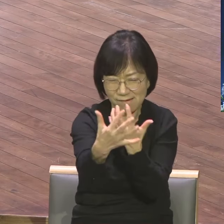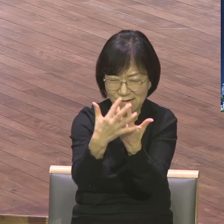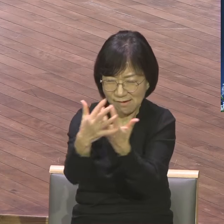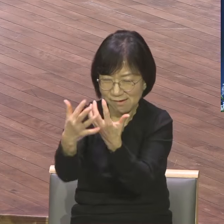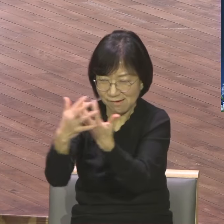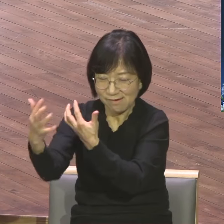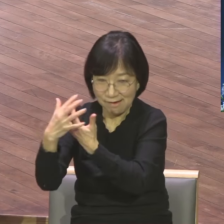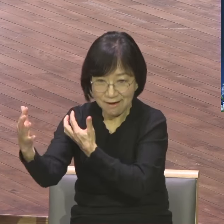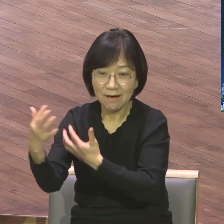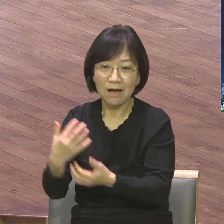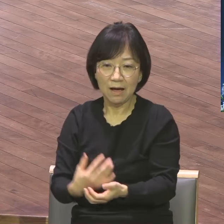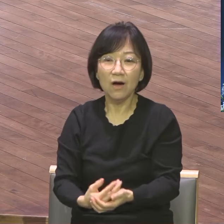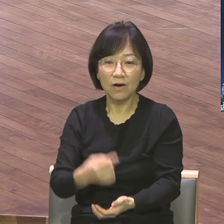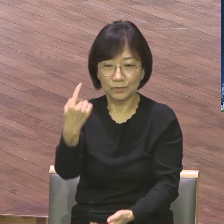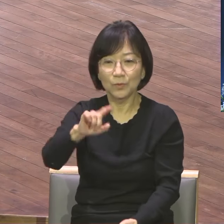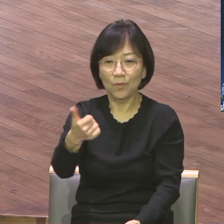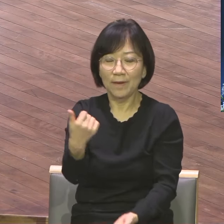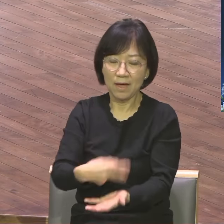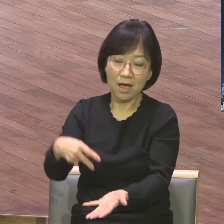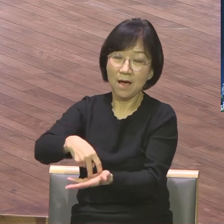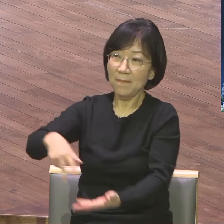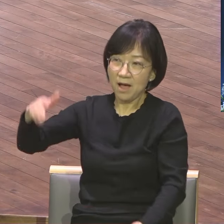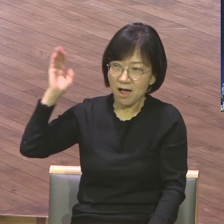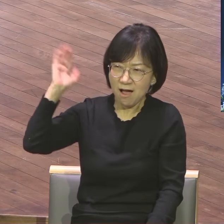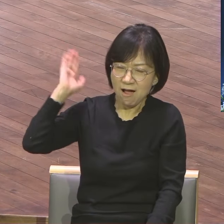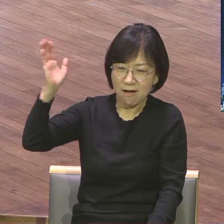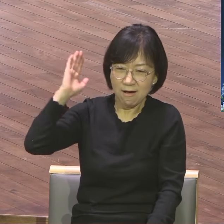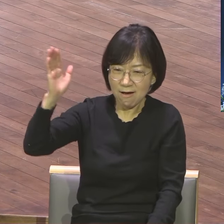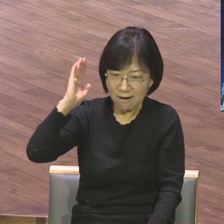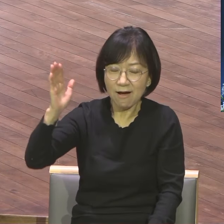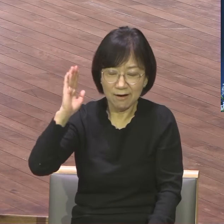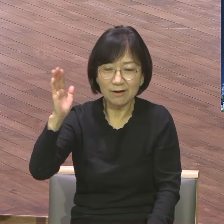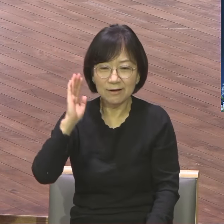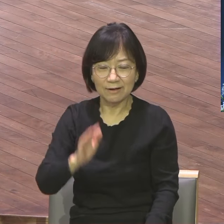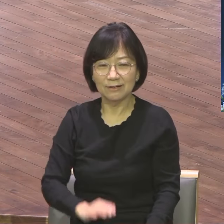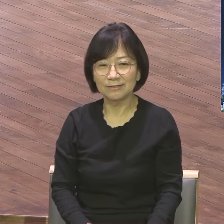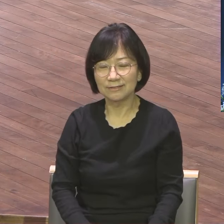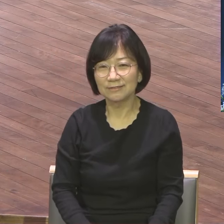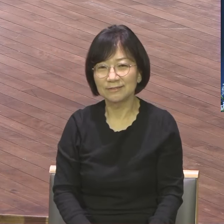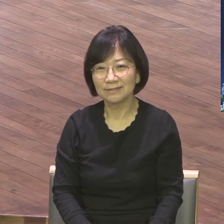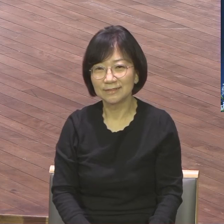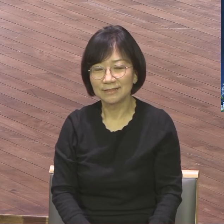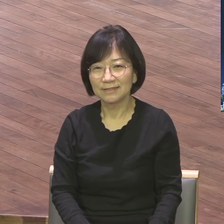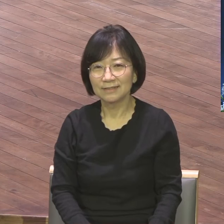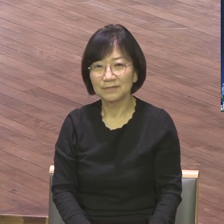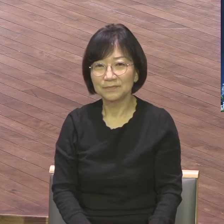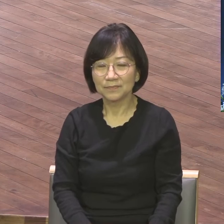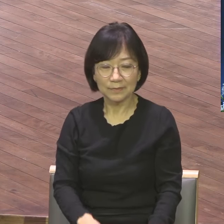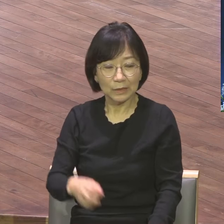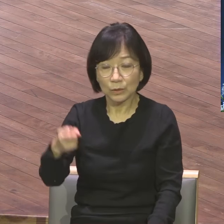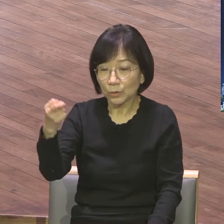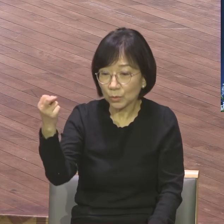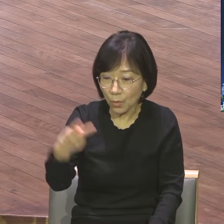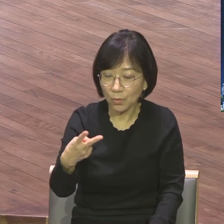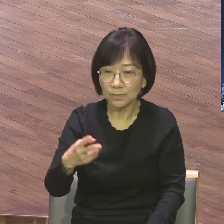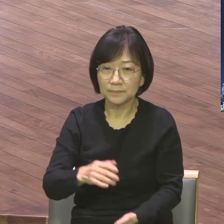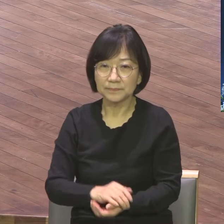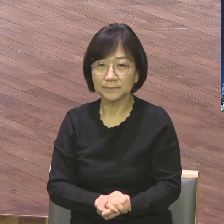많은 사람들이 모인 성도들 앞에 전도 집회를 인도하셨습니다. 그리고 바로